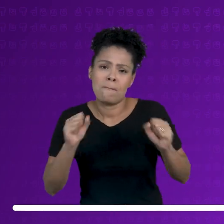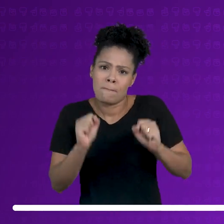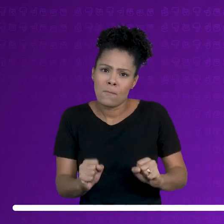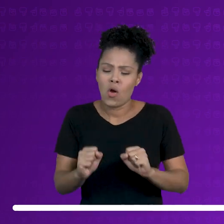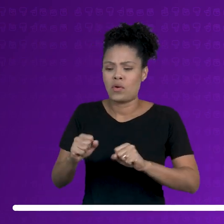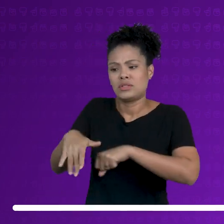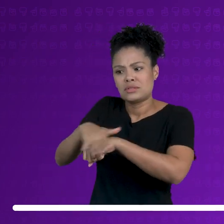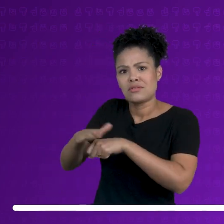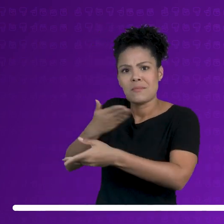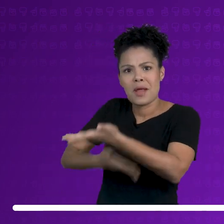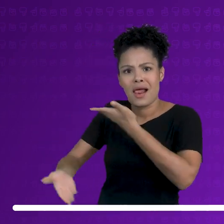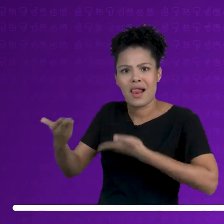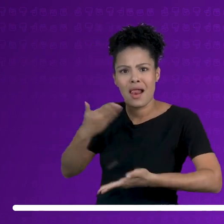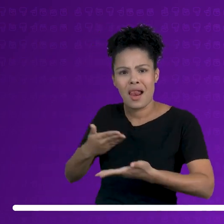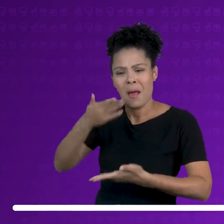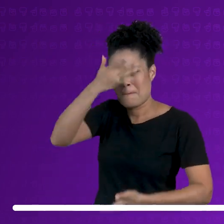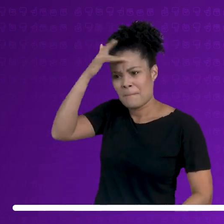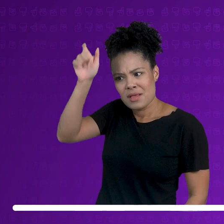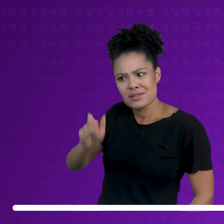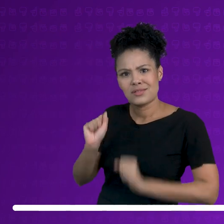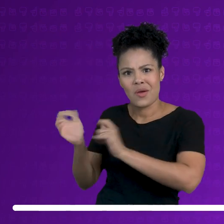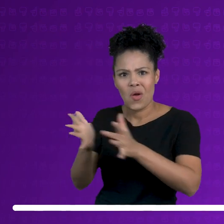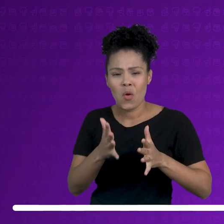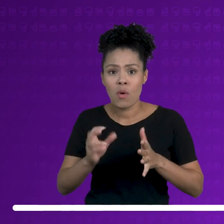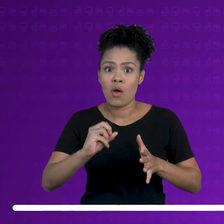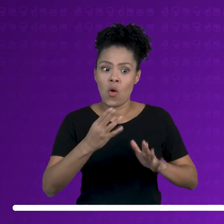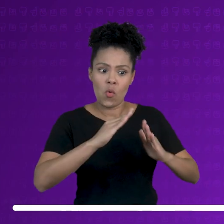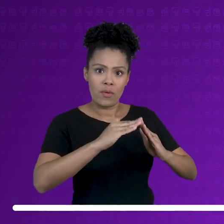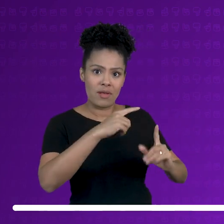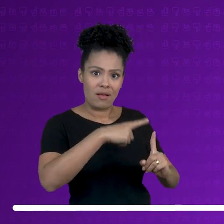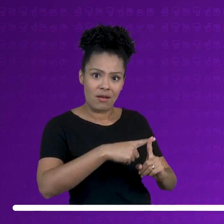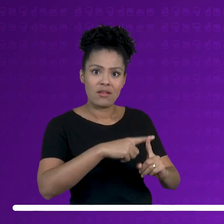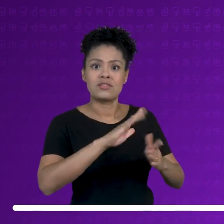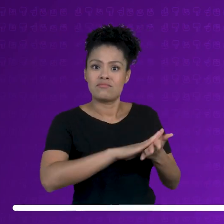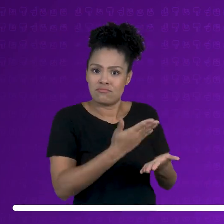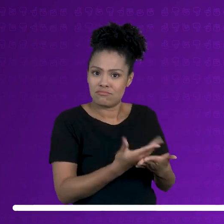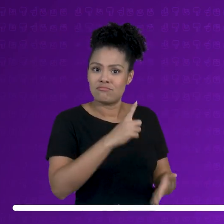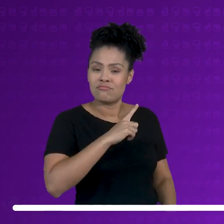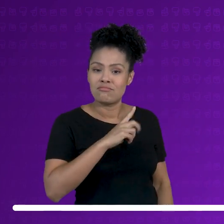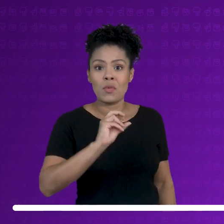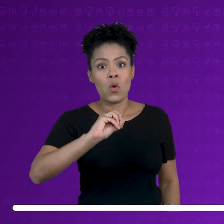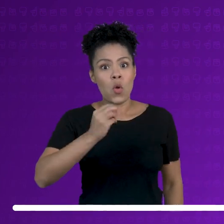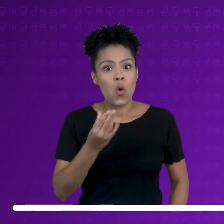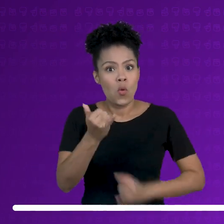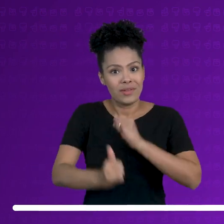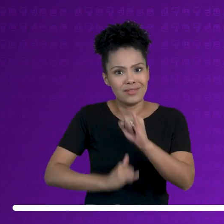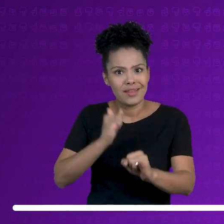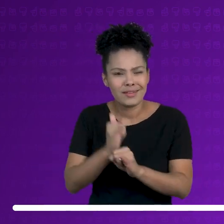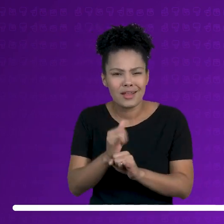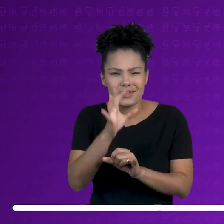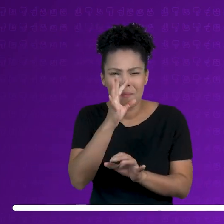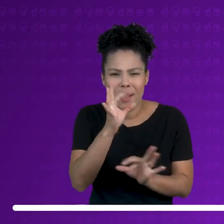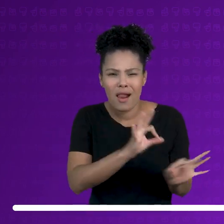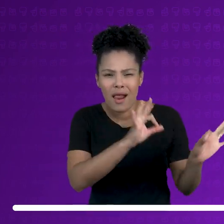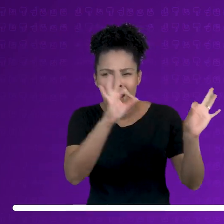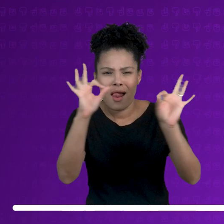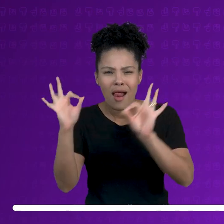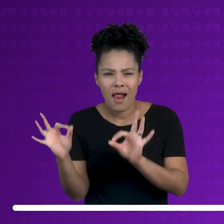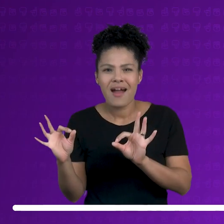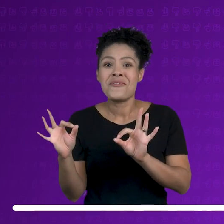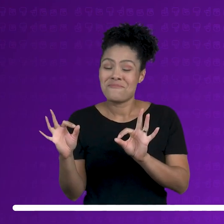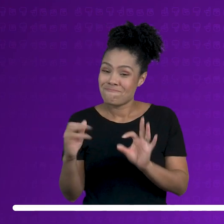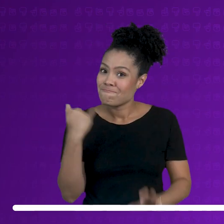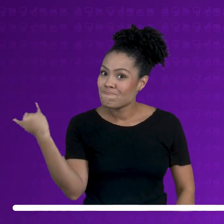comuniquem em Libras, indo a igrejas que tenham intérpretes, ou até mesmo consumindo conteúdo na internet. É muito